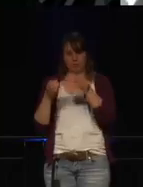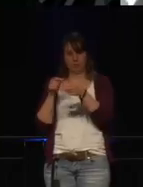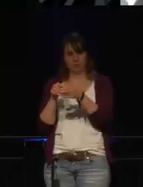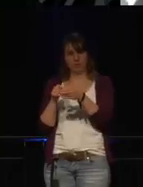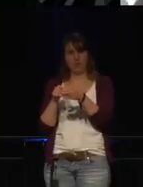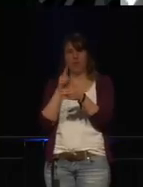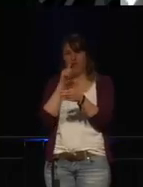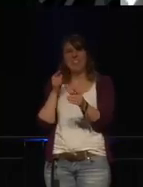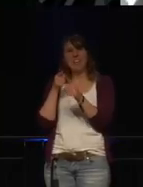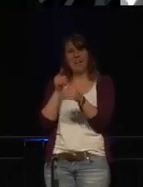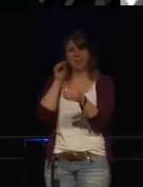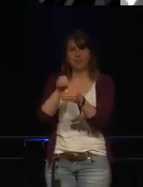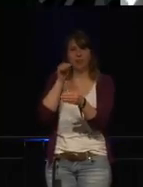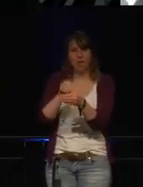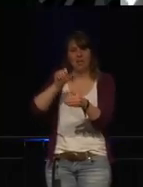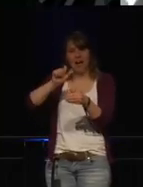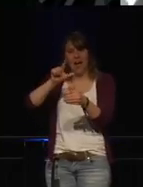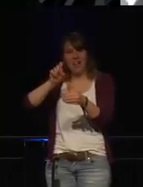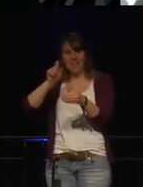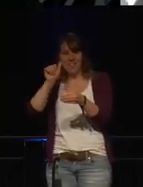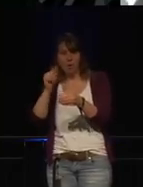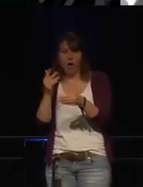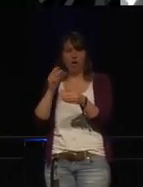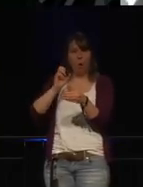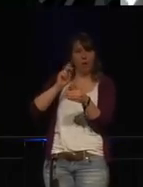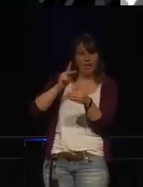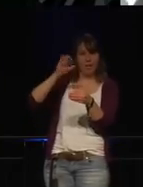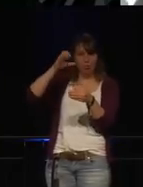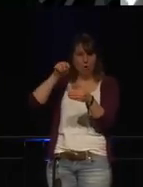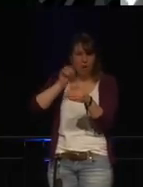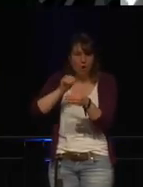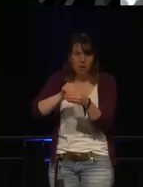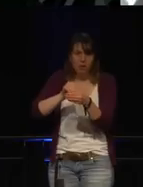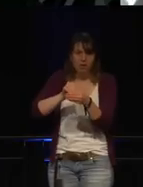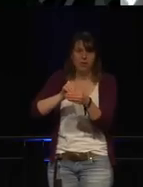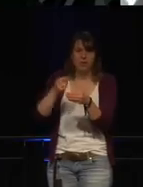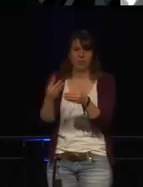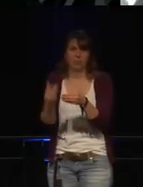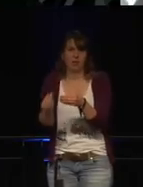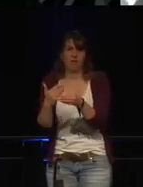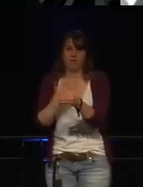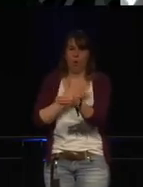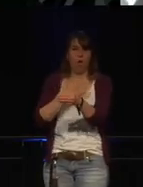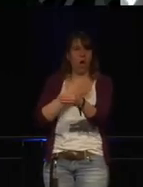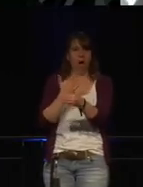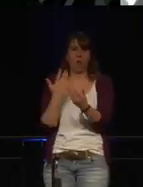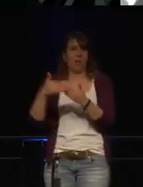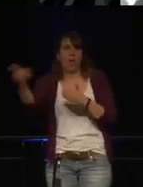voice control, but se está reconectando esos controles, pero ambos